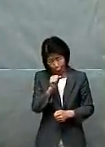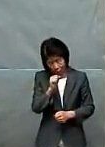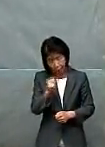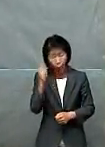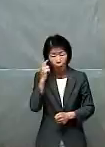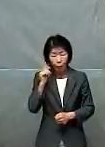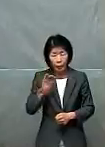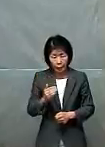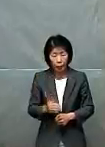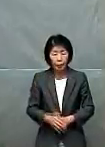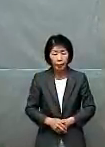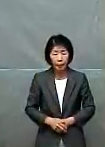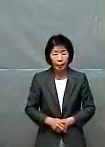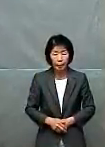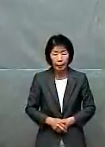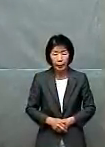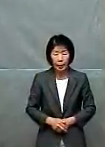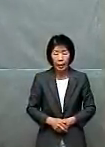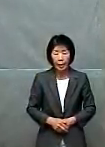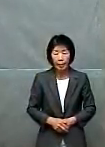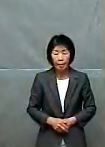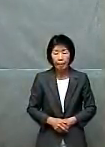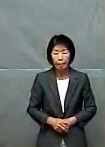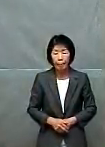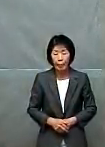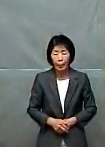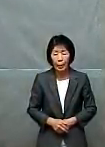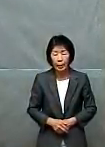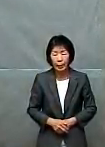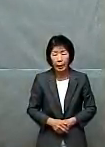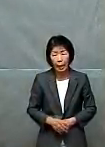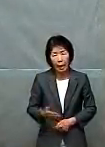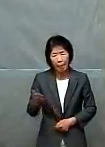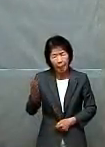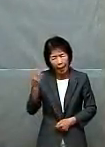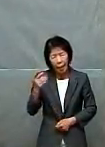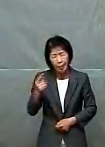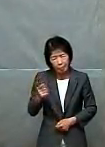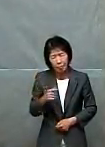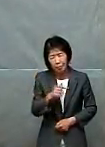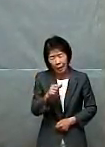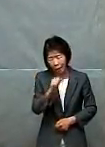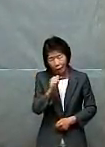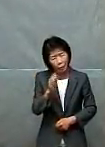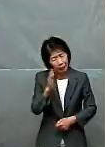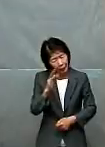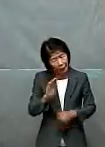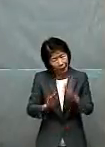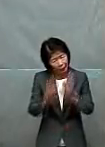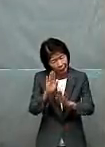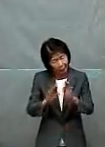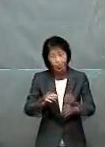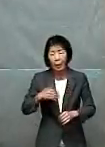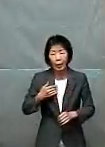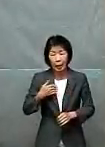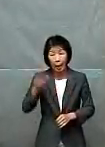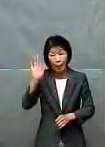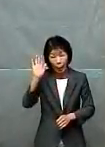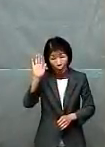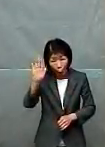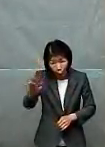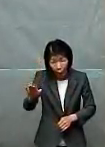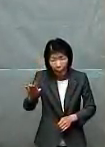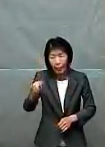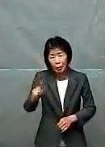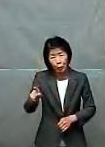ではありましたけれども両方留守になった、あれは本当に望ましくない事態だと思っています。まずそういう事態はこれからは